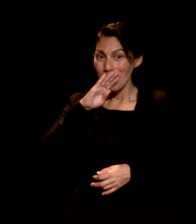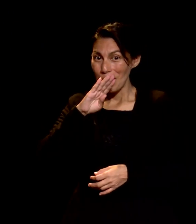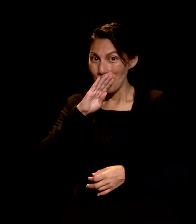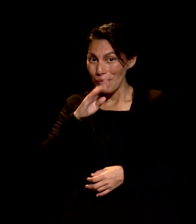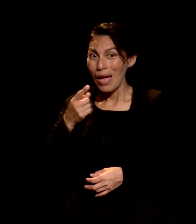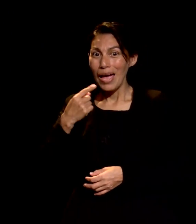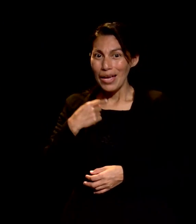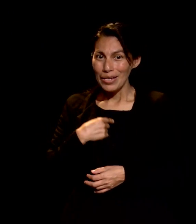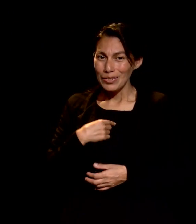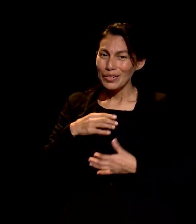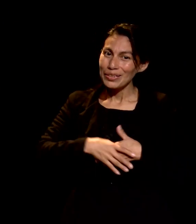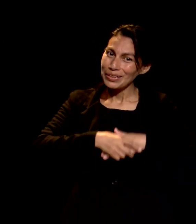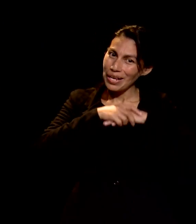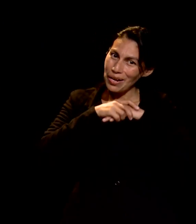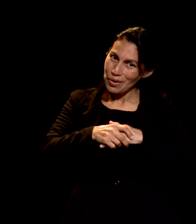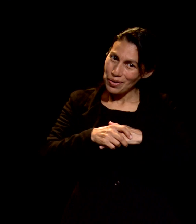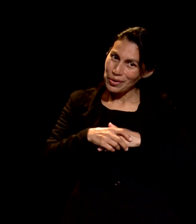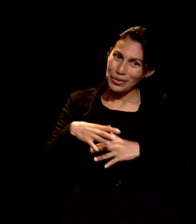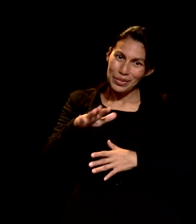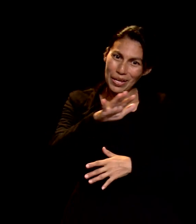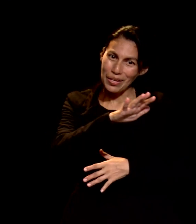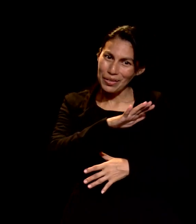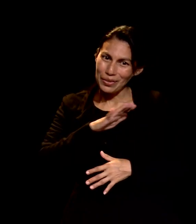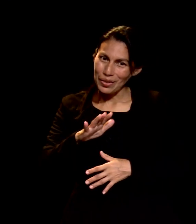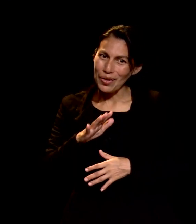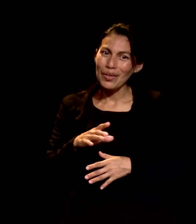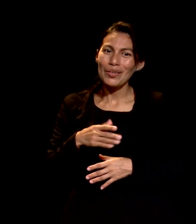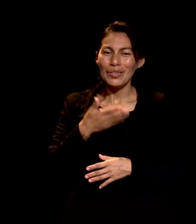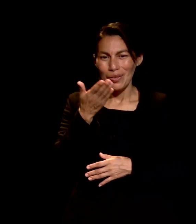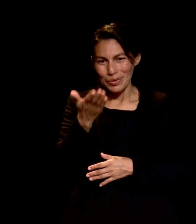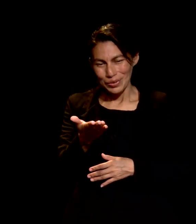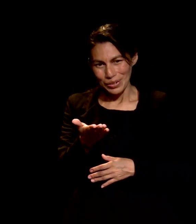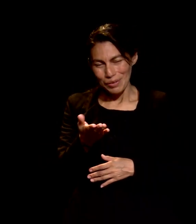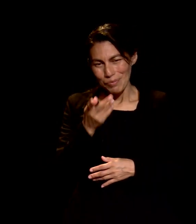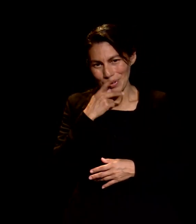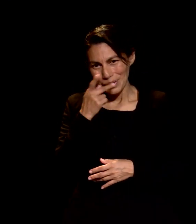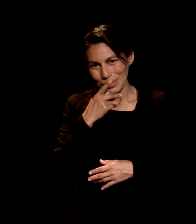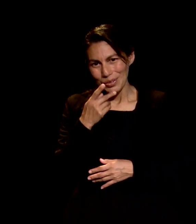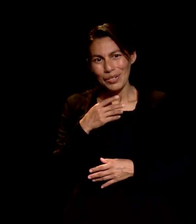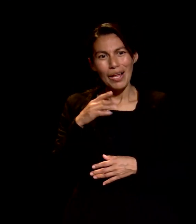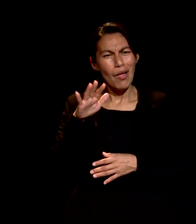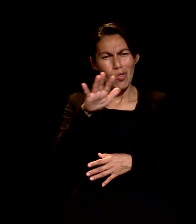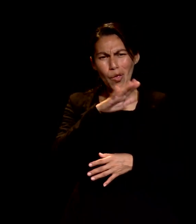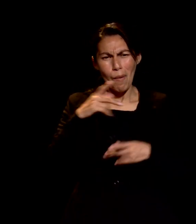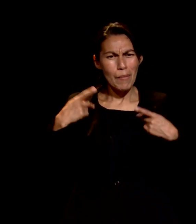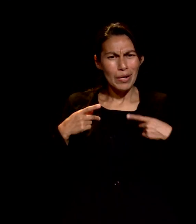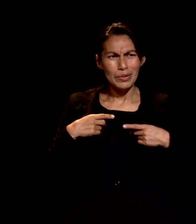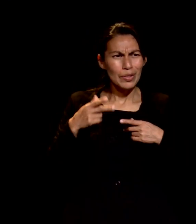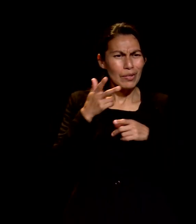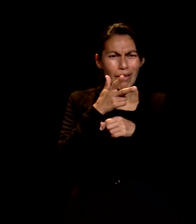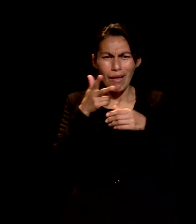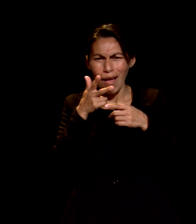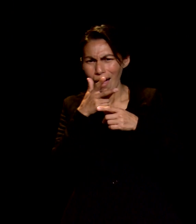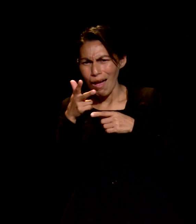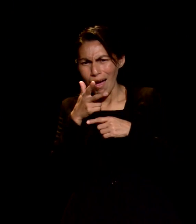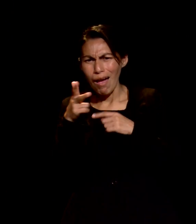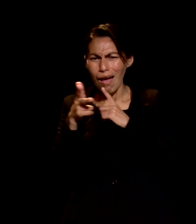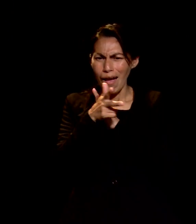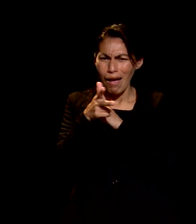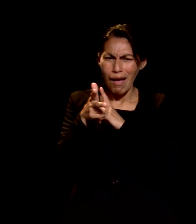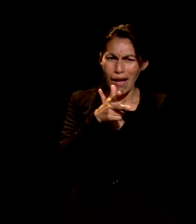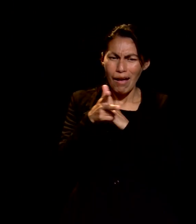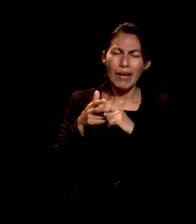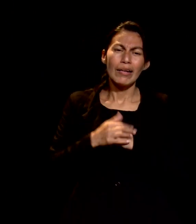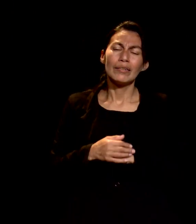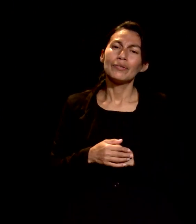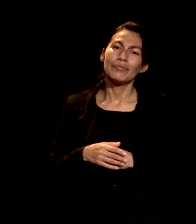saludos a usted Al equipo de transmisión Y de las guerreras Desde la Ciudad de México Por favor, oren por mi